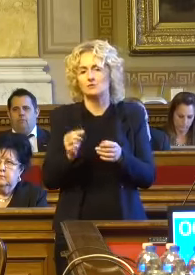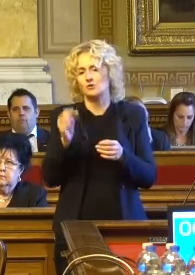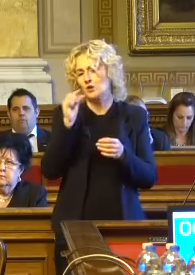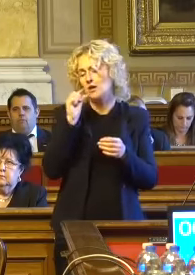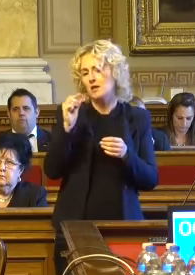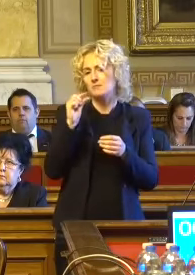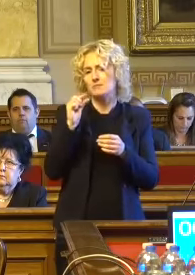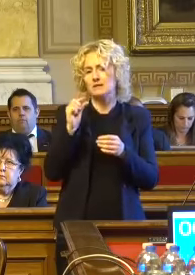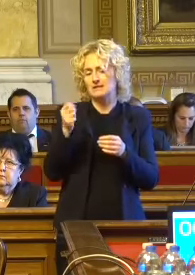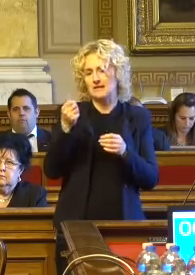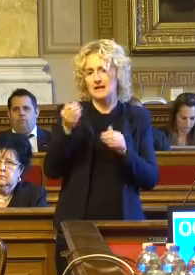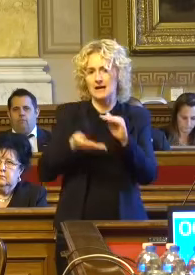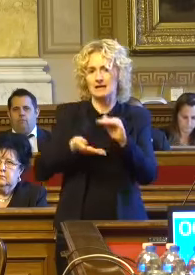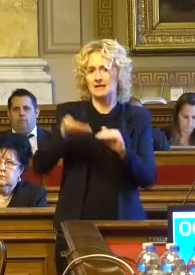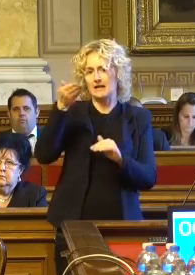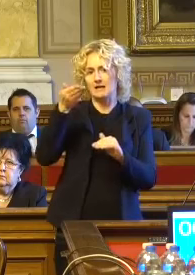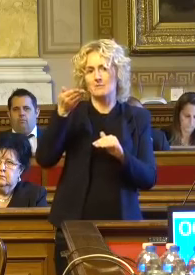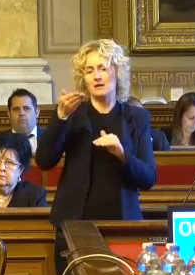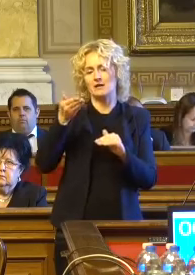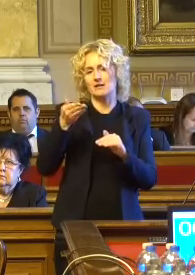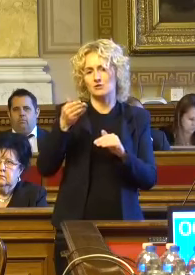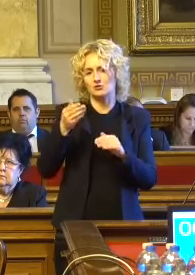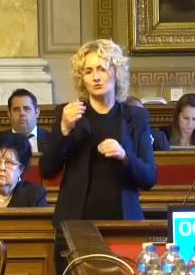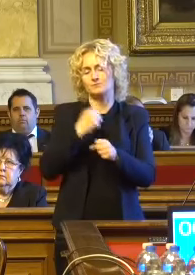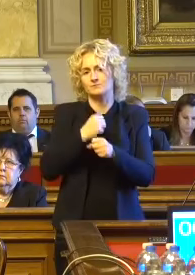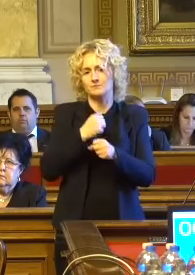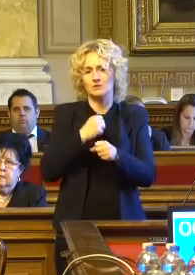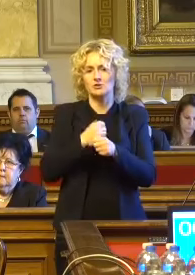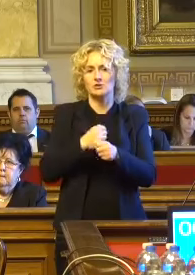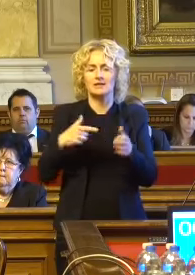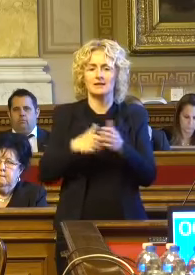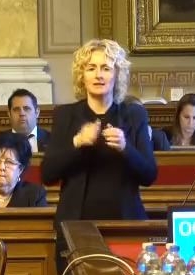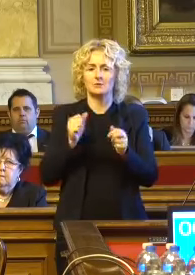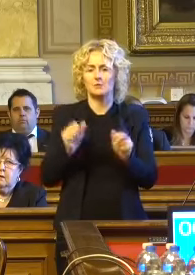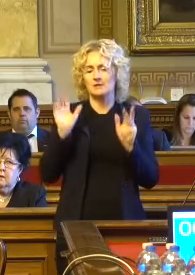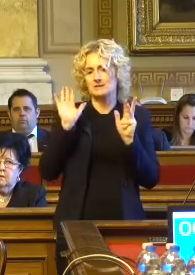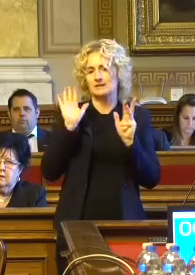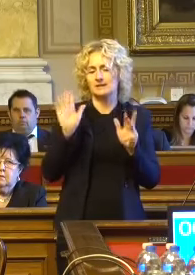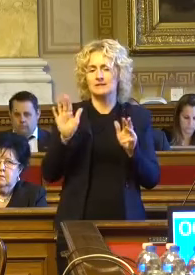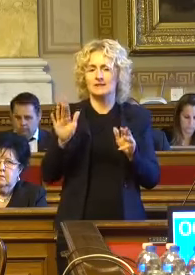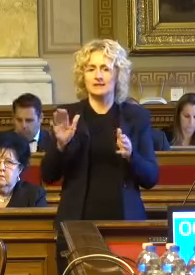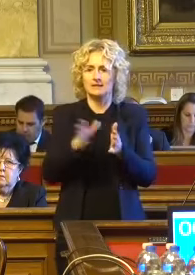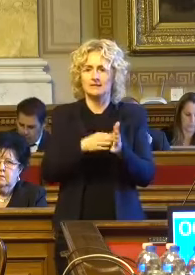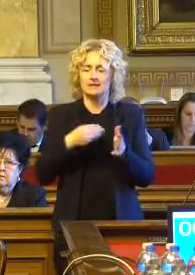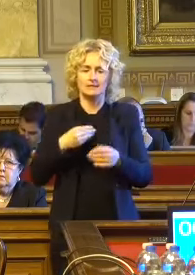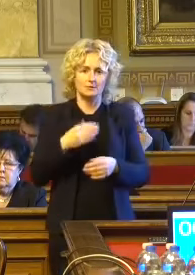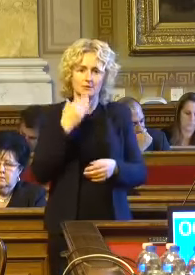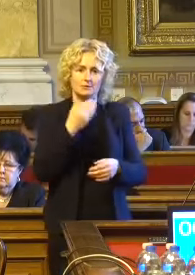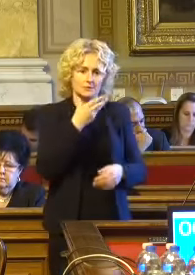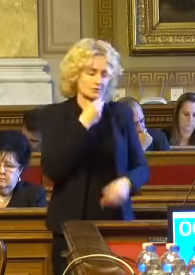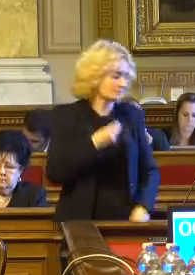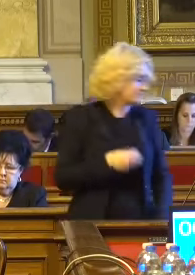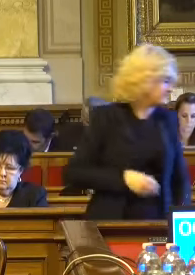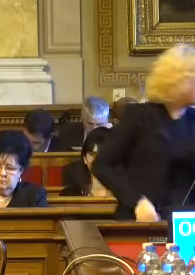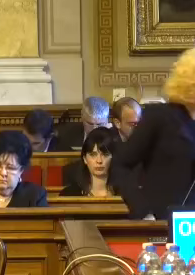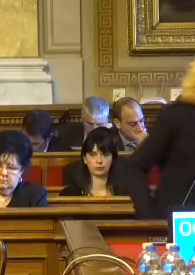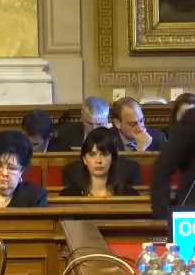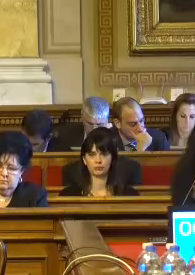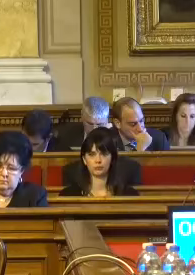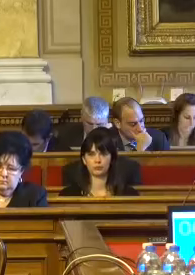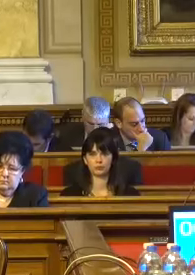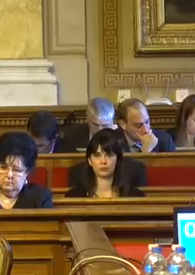hajtani 2019-től kezdődően. Köszönöm szépen. Molnár László képviselő.